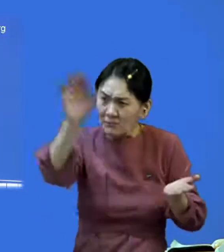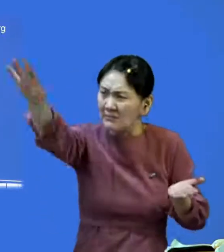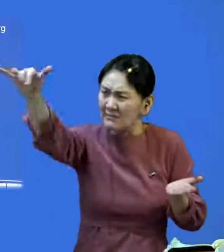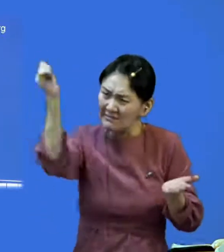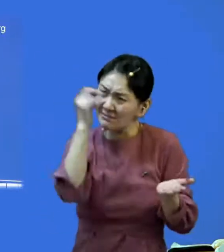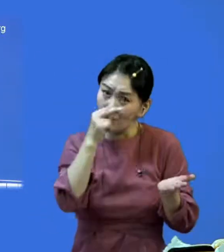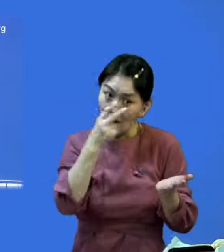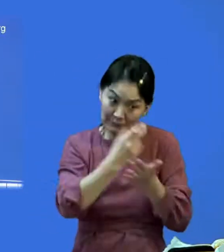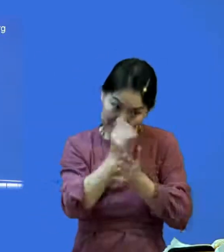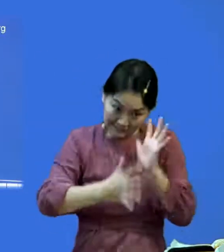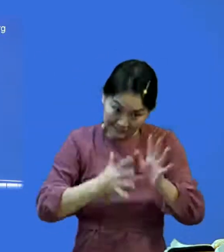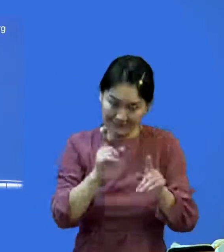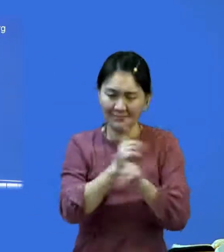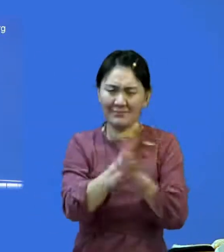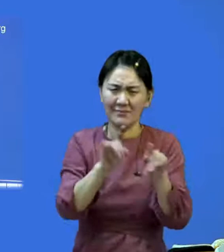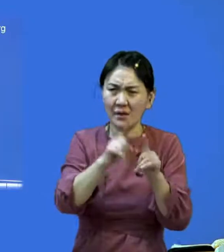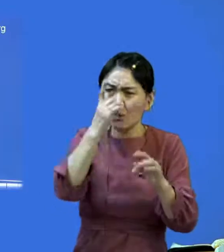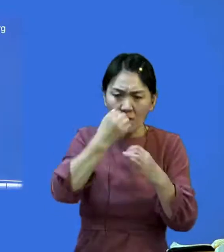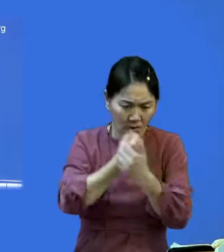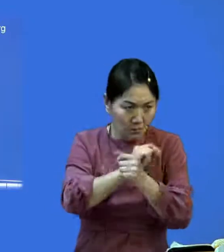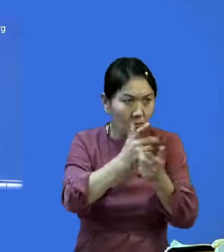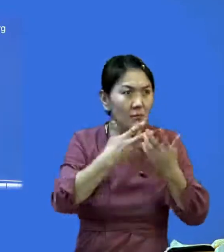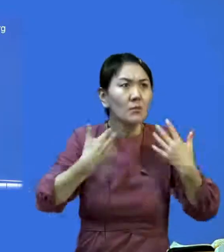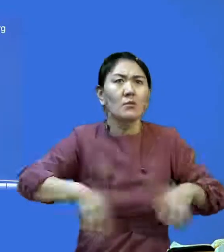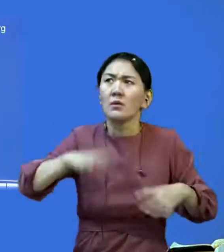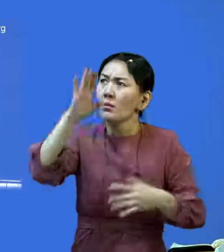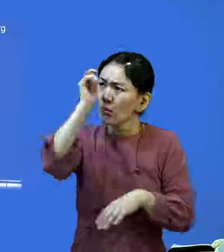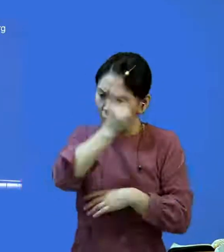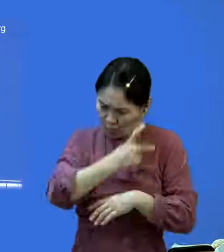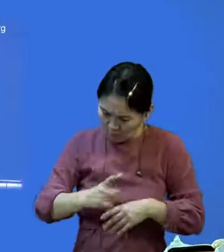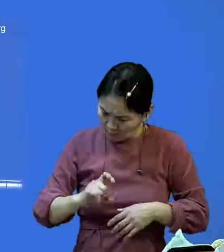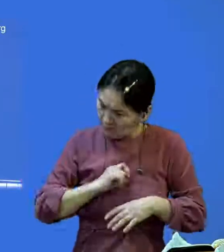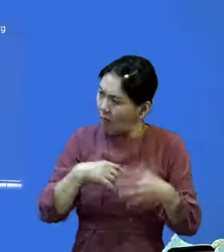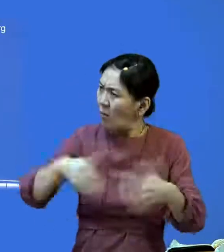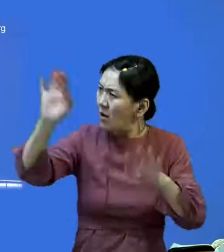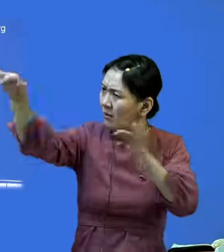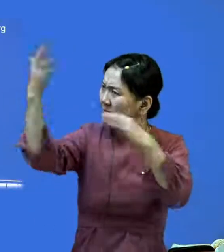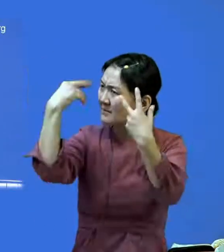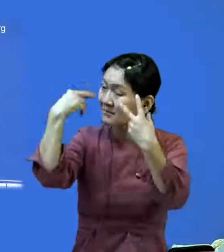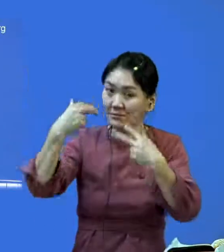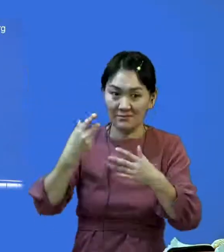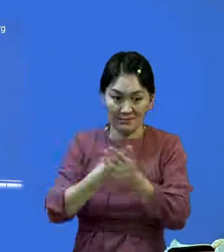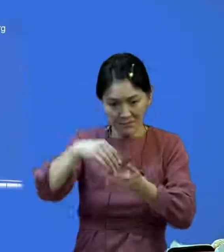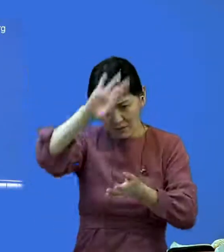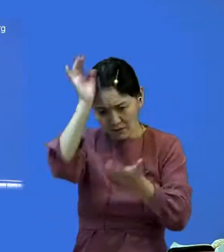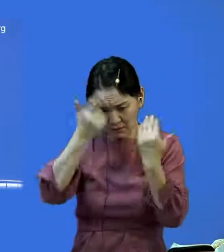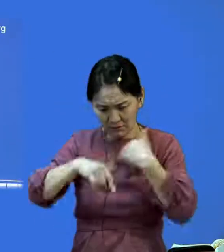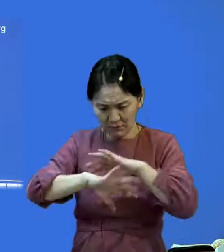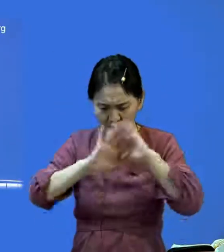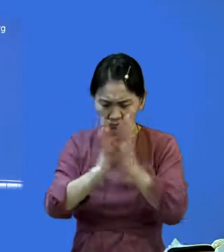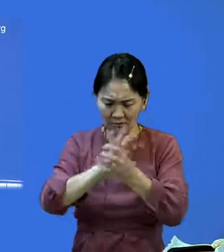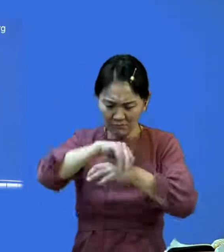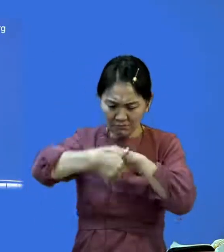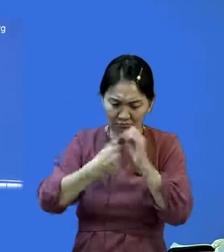Ямар их хайрыг эцэг бидэнд сойрхсныг хараач. Бурхны хүүхэд гэж дуудаулахаар гэж байна. Сансар өгтөргөйг бүтээсэн